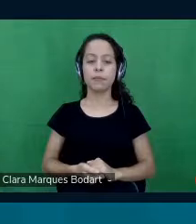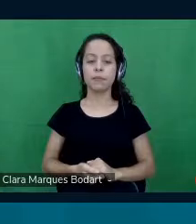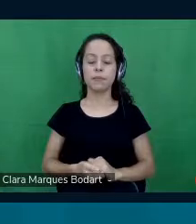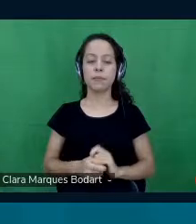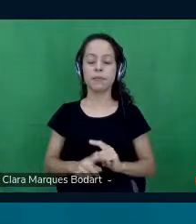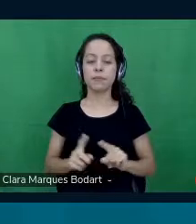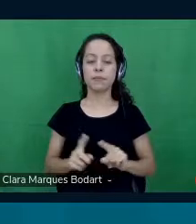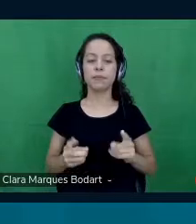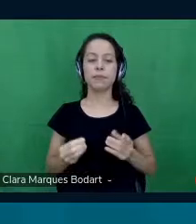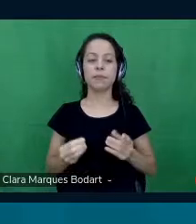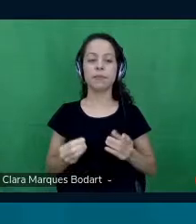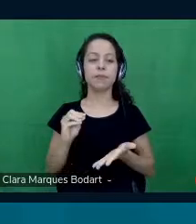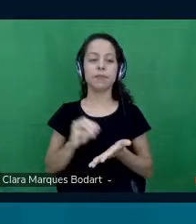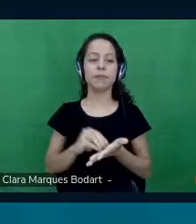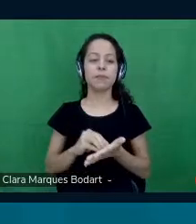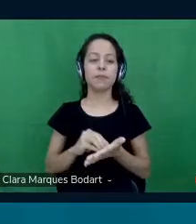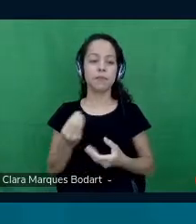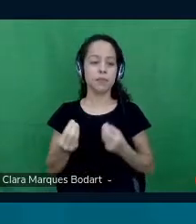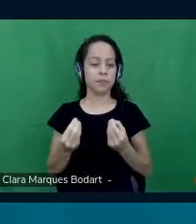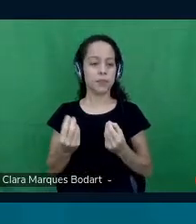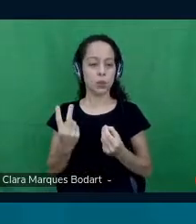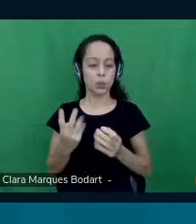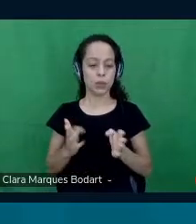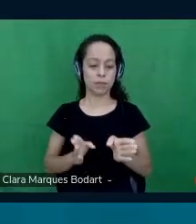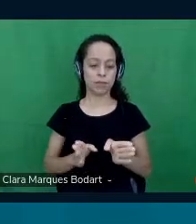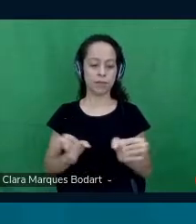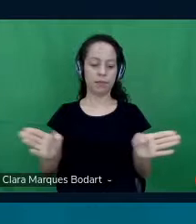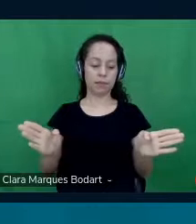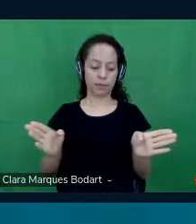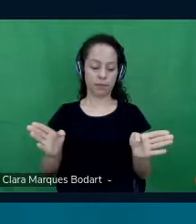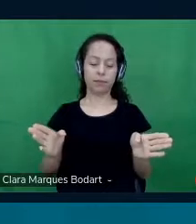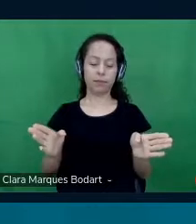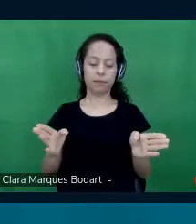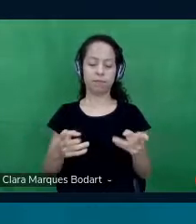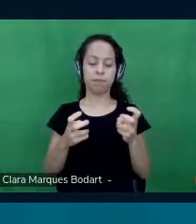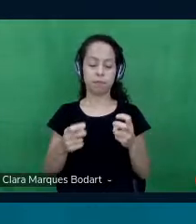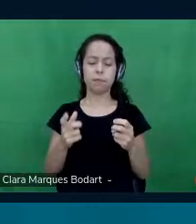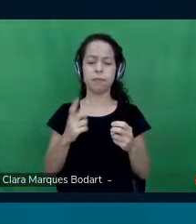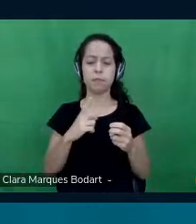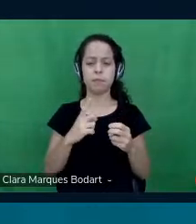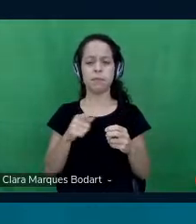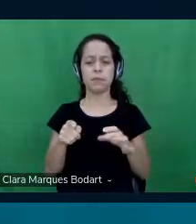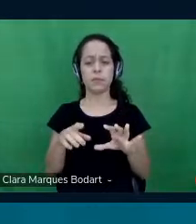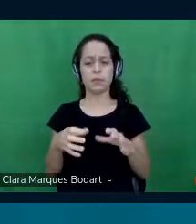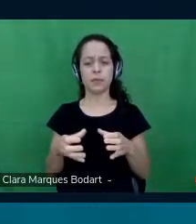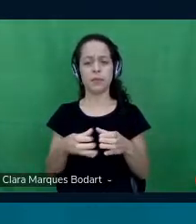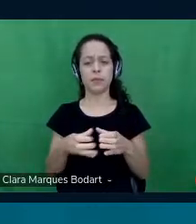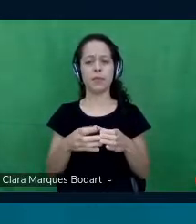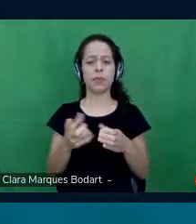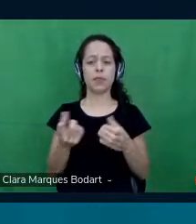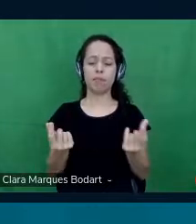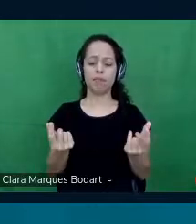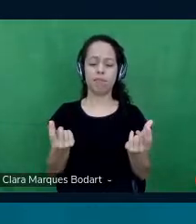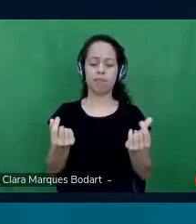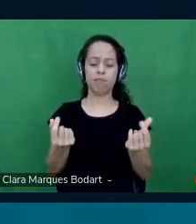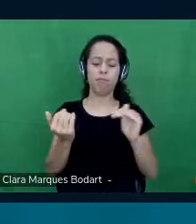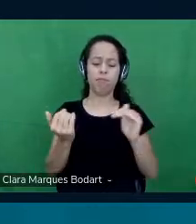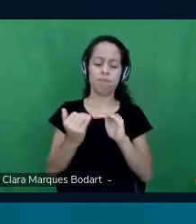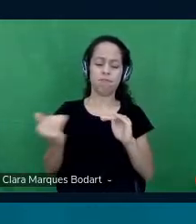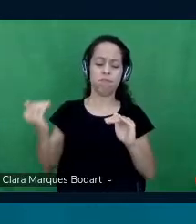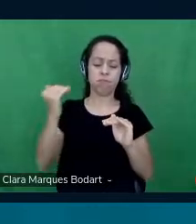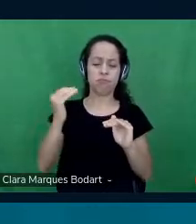na prática, porque a classe média, né, as grandes cidades, a